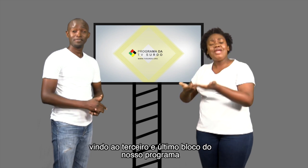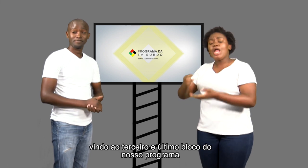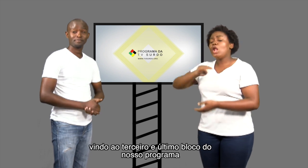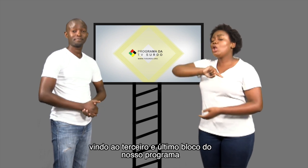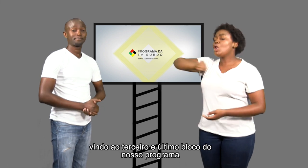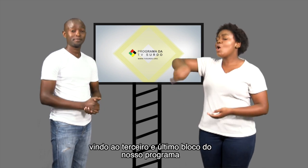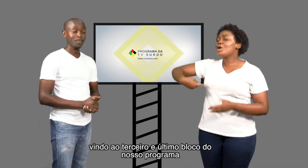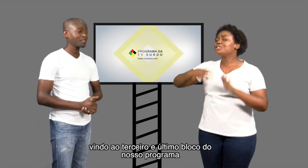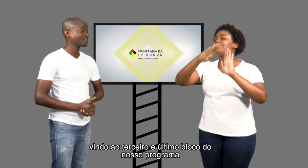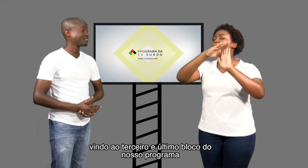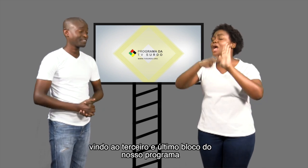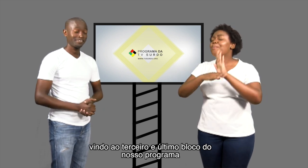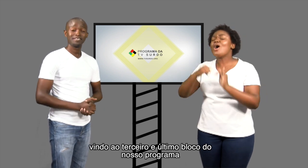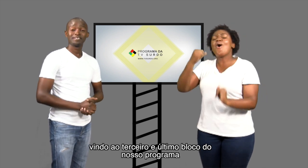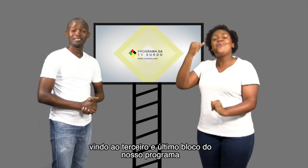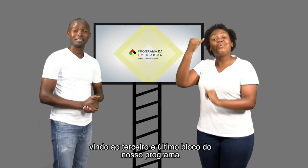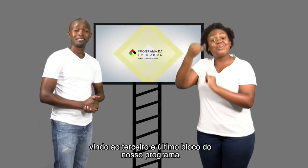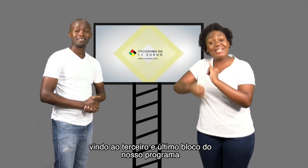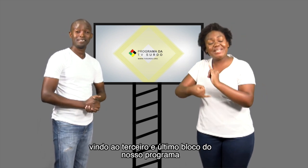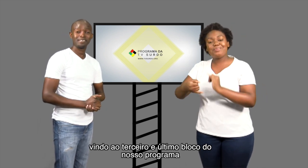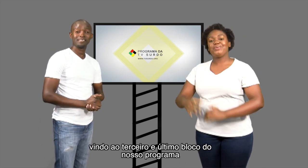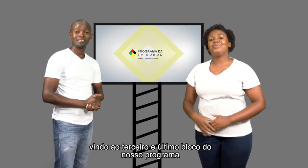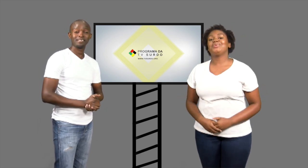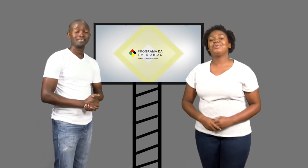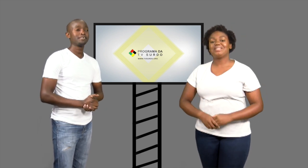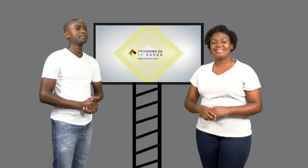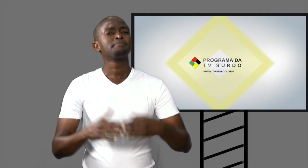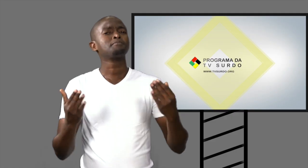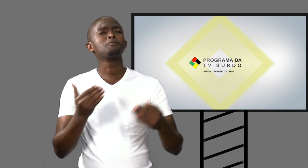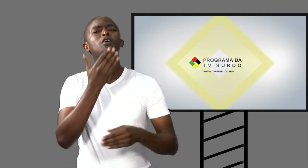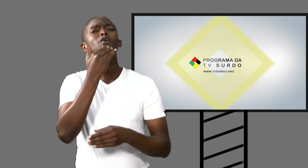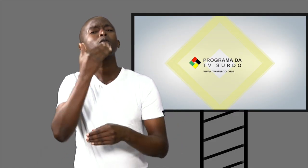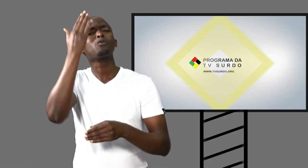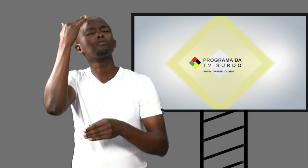Bem-vindos ao terceiro e último bloco do nosso programa.